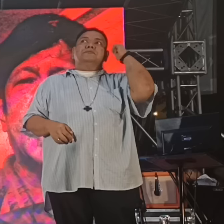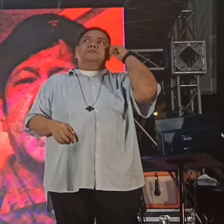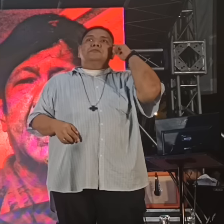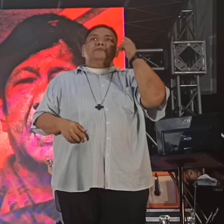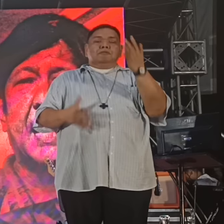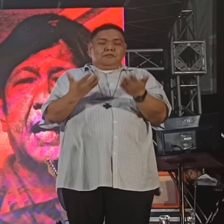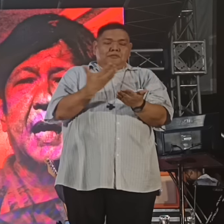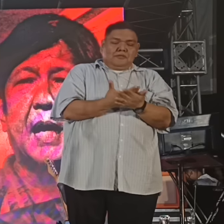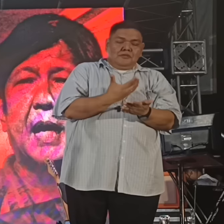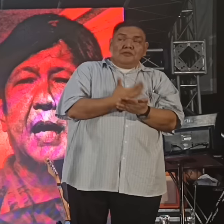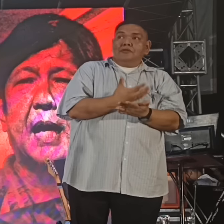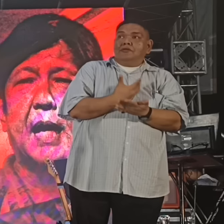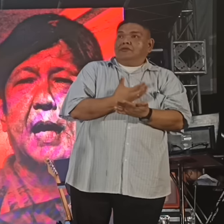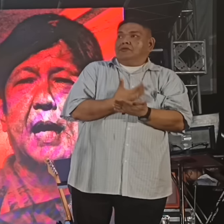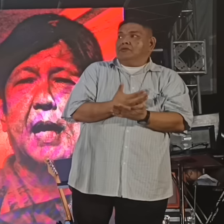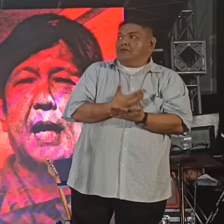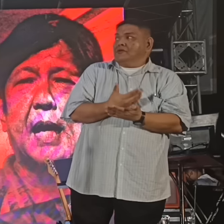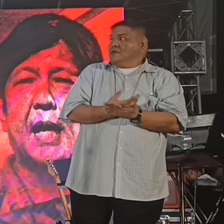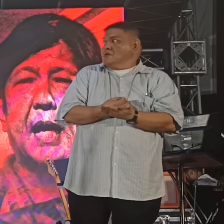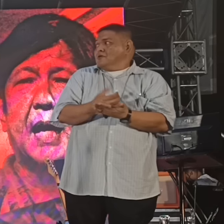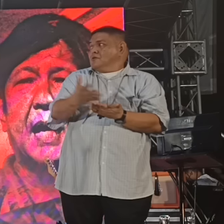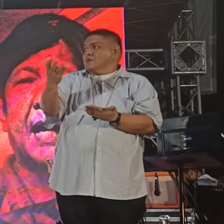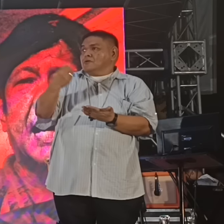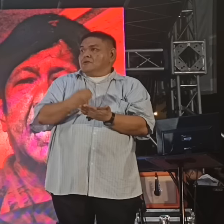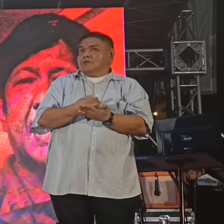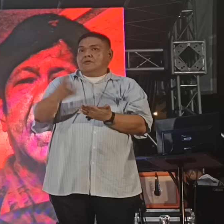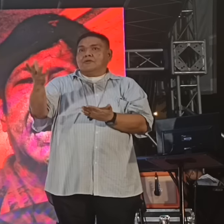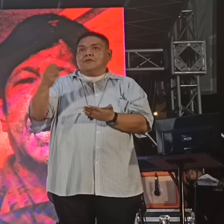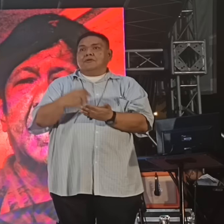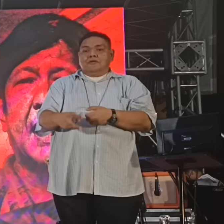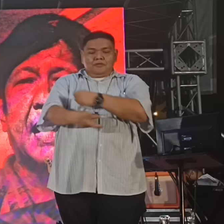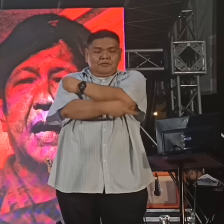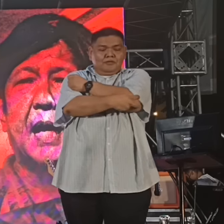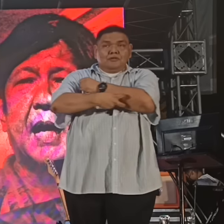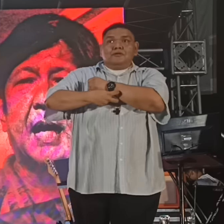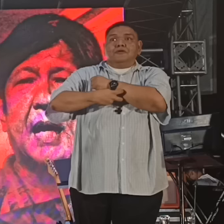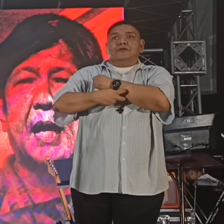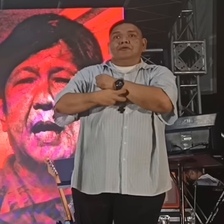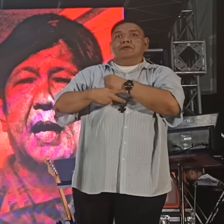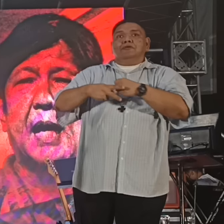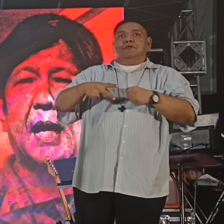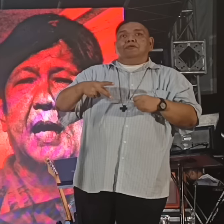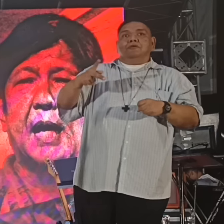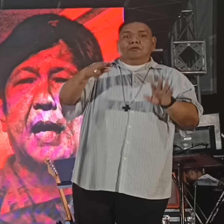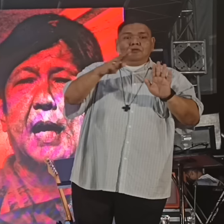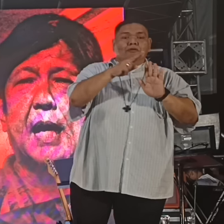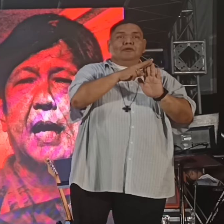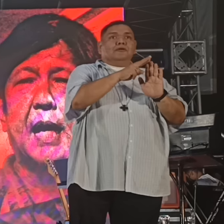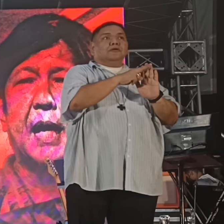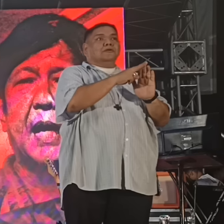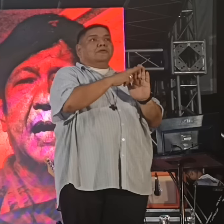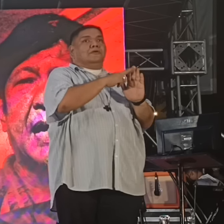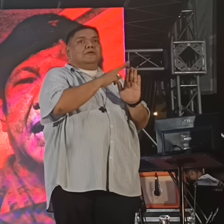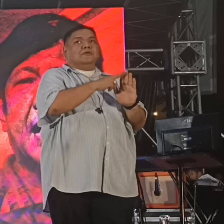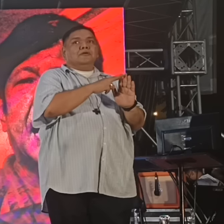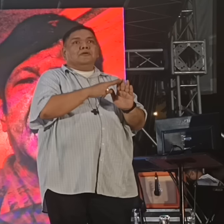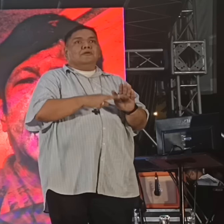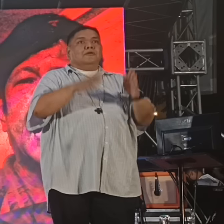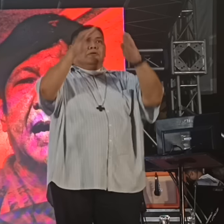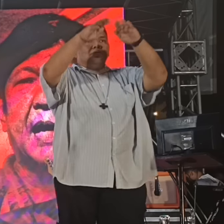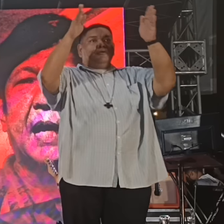pera natin ang ginagastos, ang kinukurakot ng mga kongresista nandiyan sa